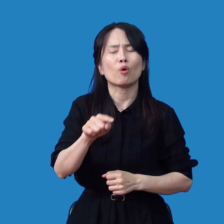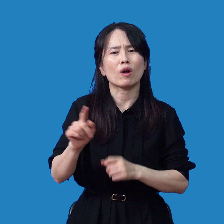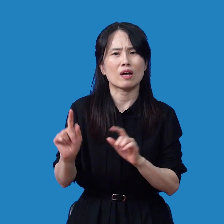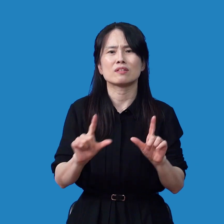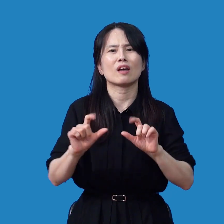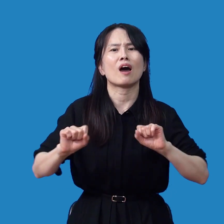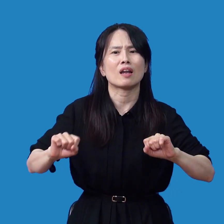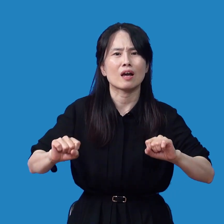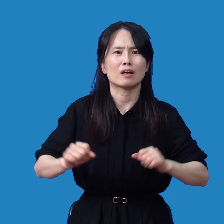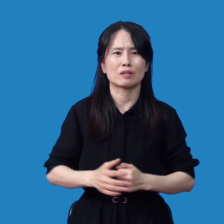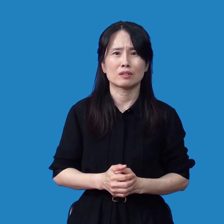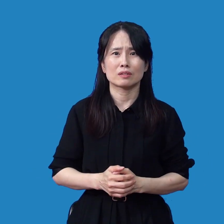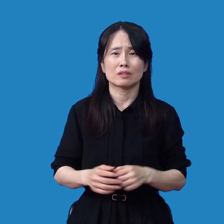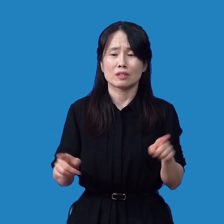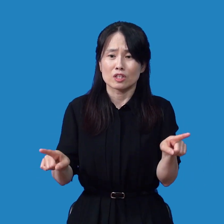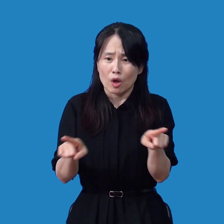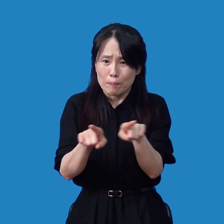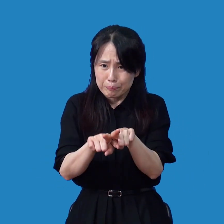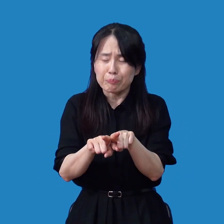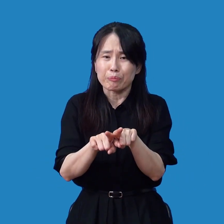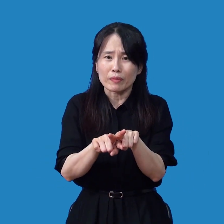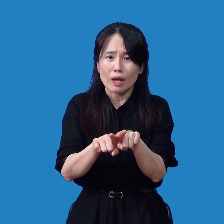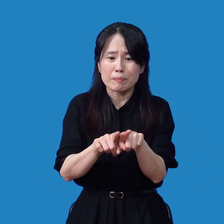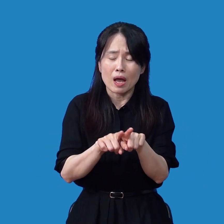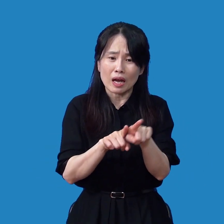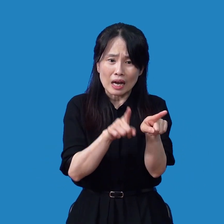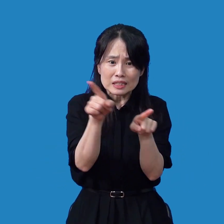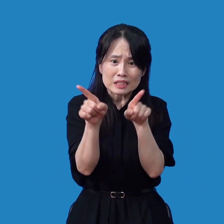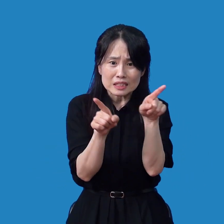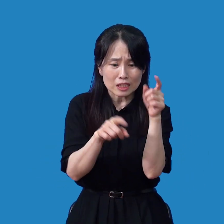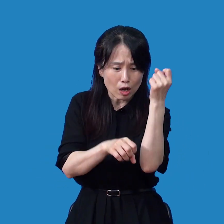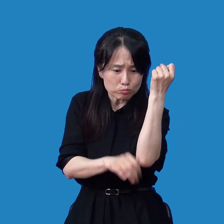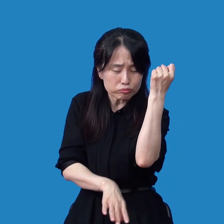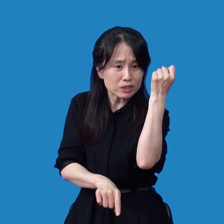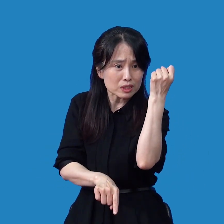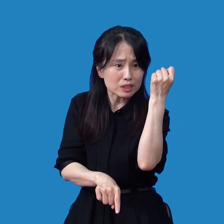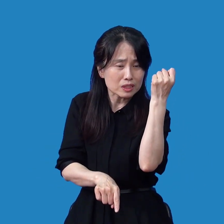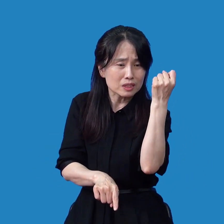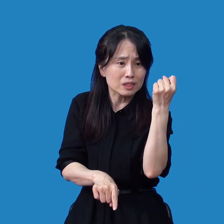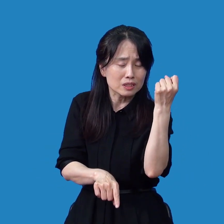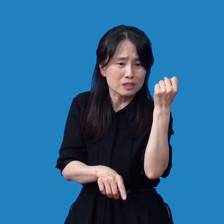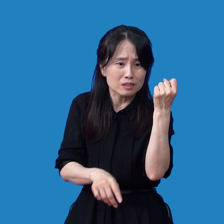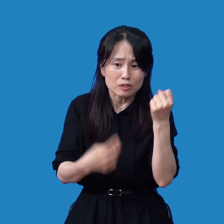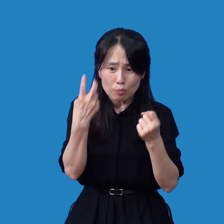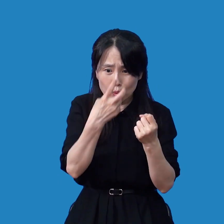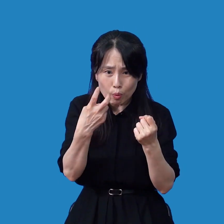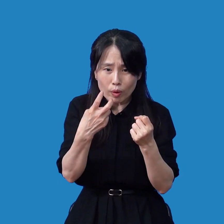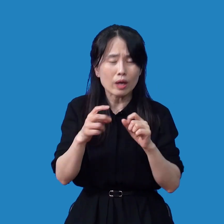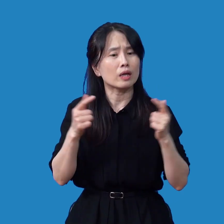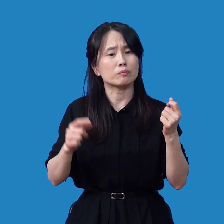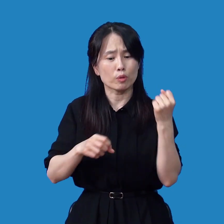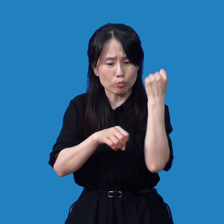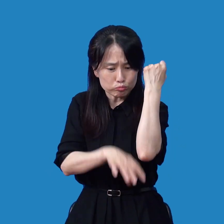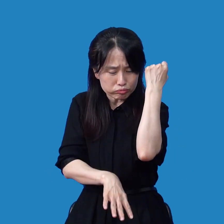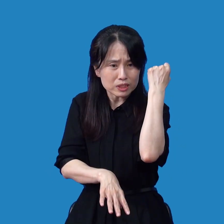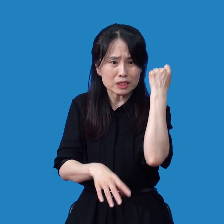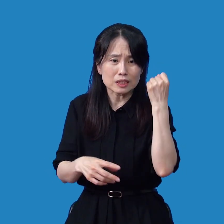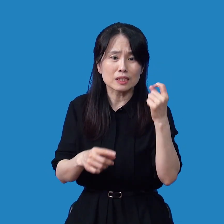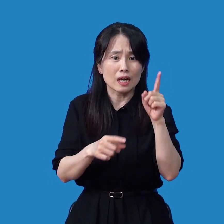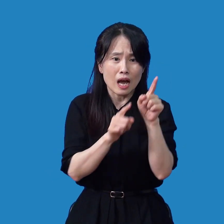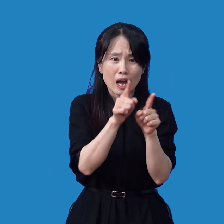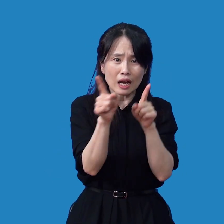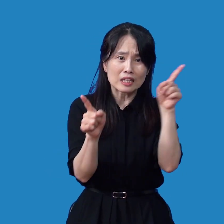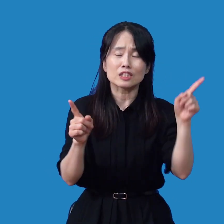젖붙임을 받고 나면 가지가 뿌리를 보존합니까? 뿌리가 가지를 보존합니까? 뿌리가